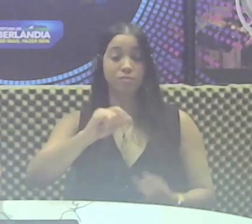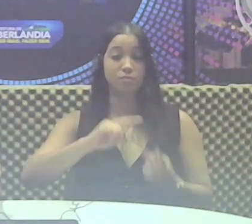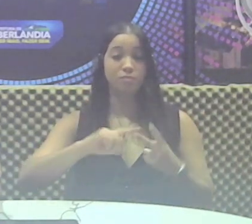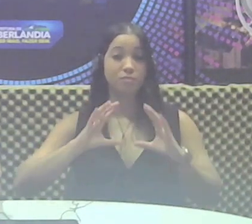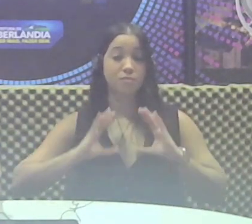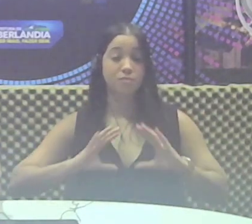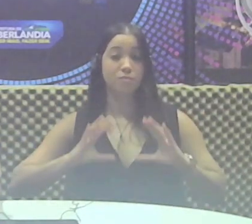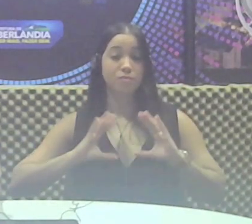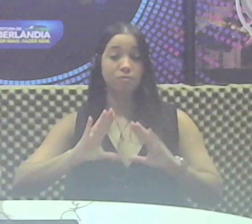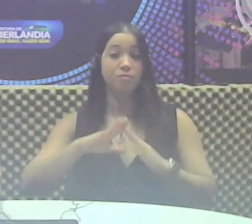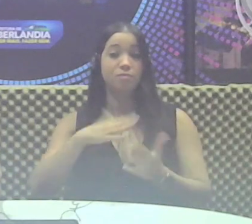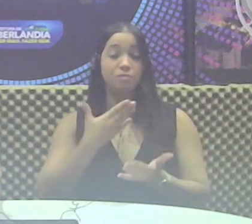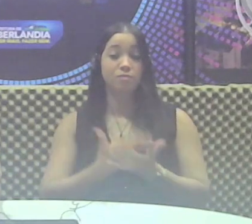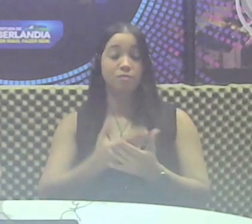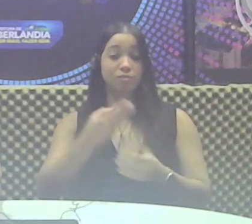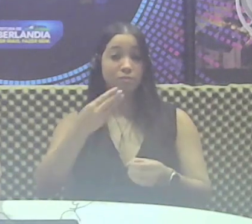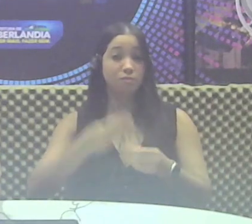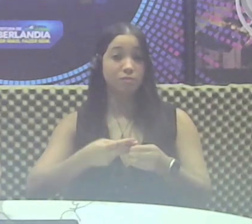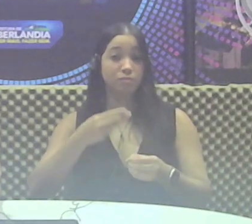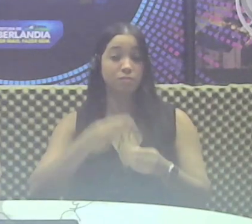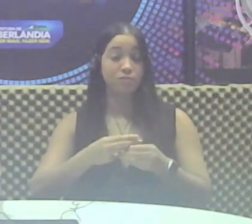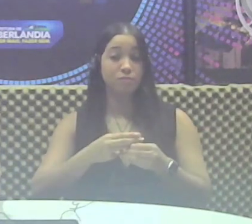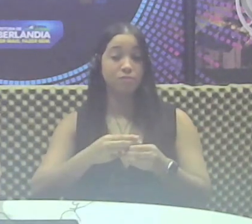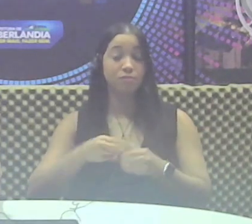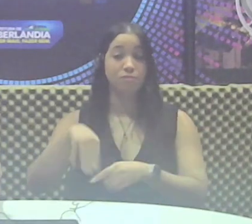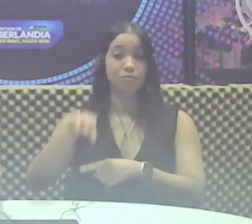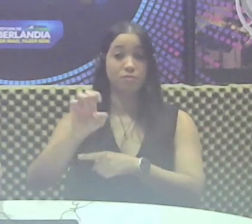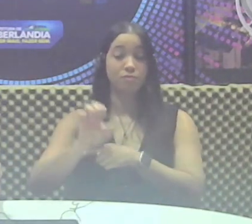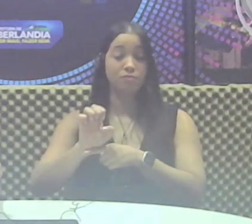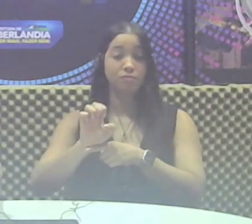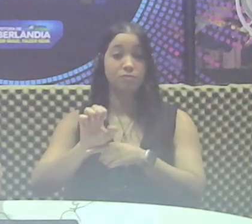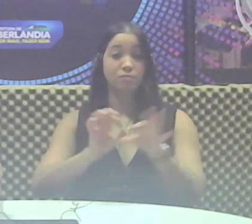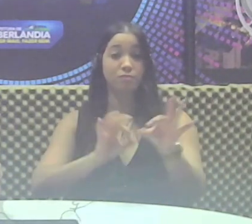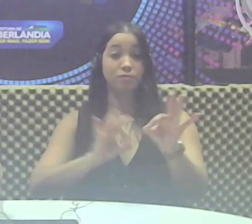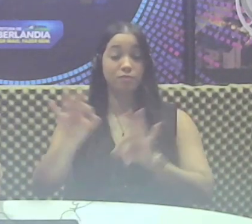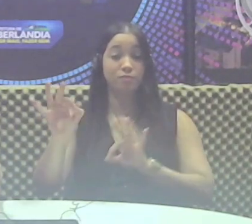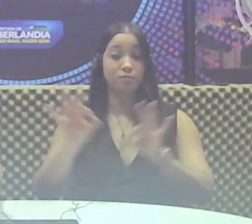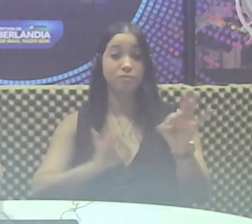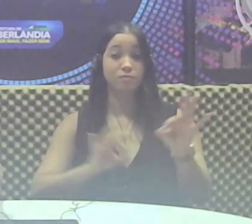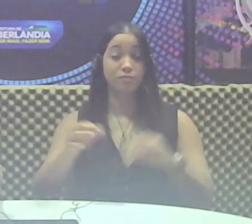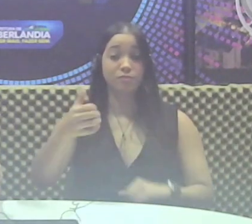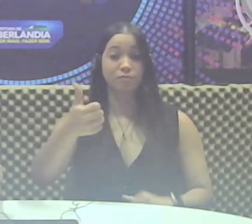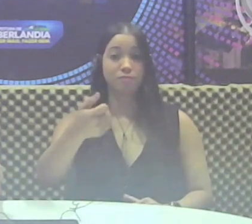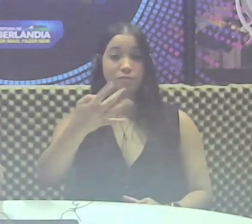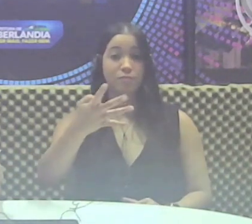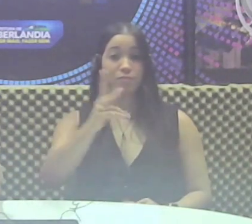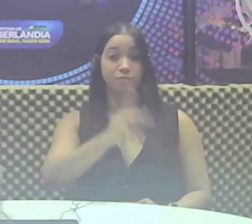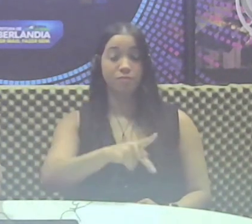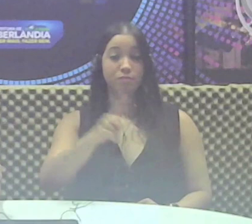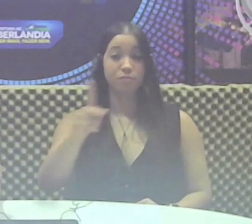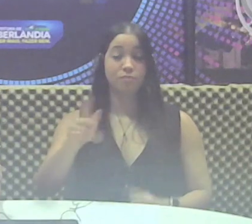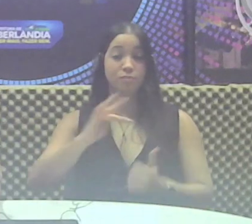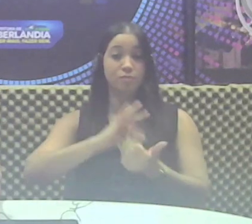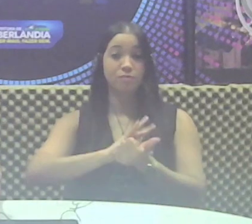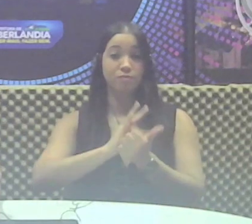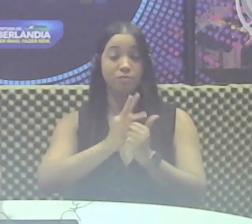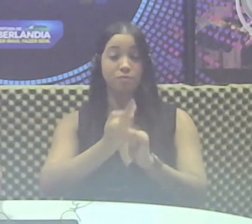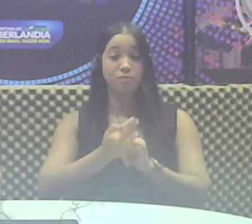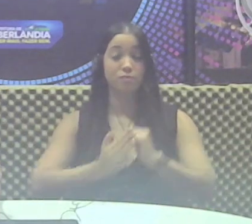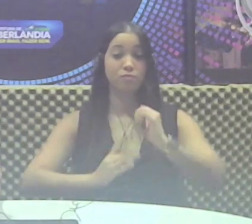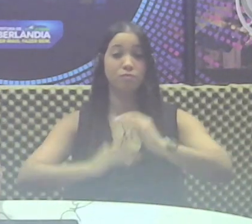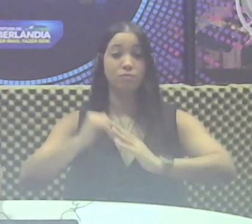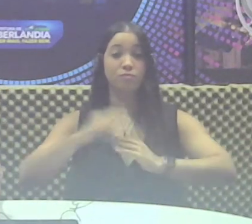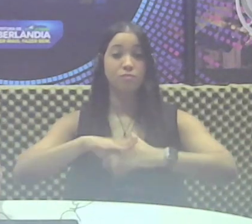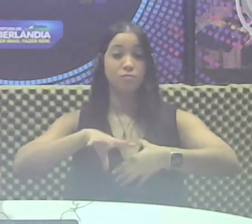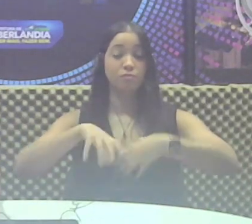praças e escolas municipais e estaduais. O projeto conta com 14 professores da FUTEL, todos profissionais